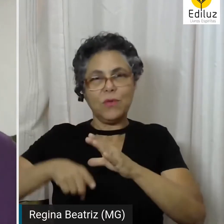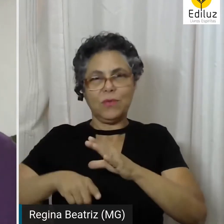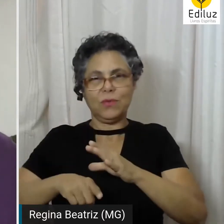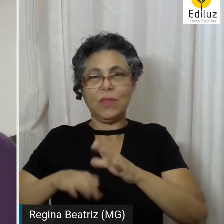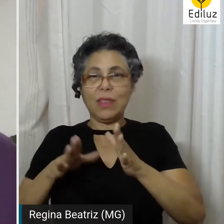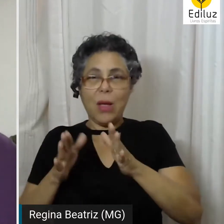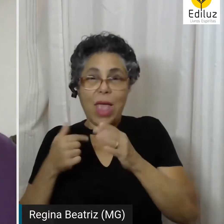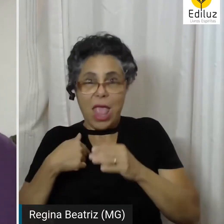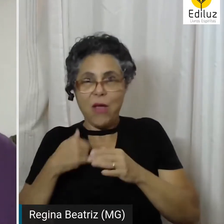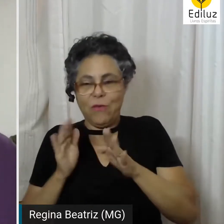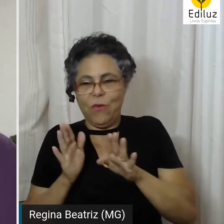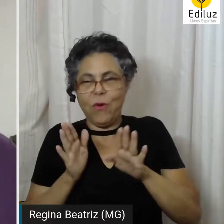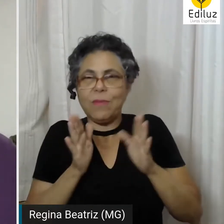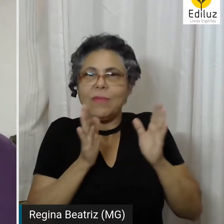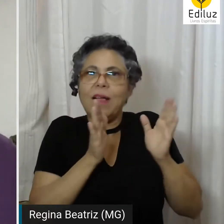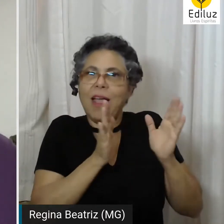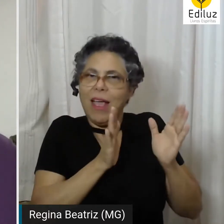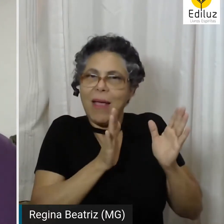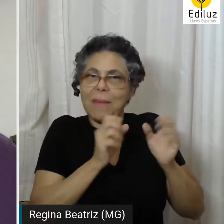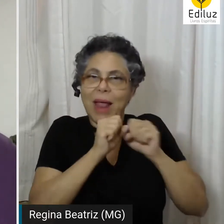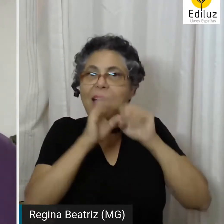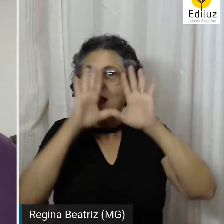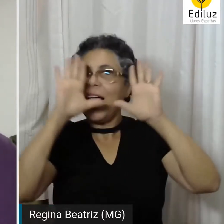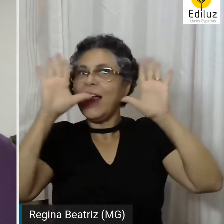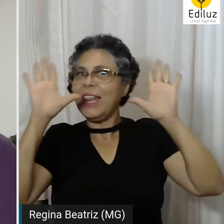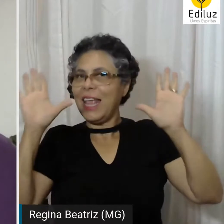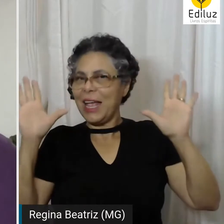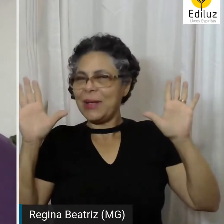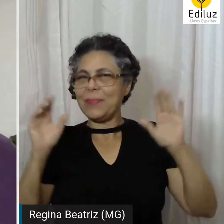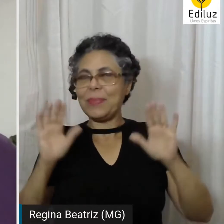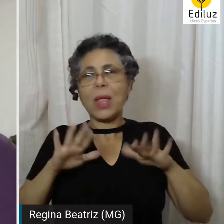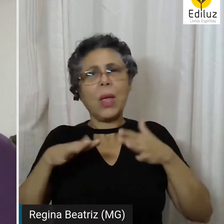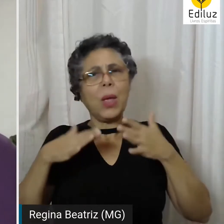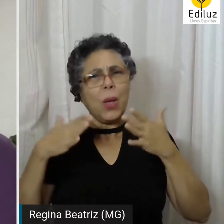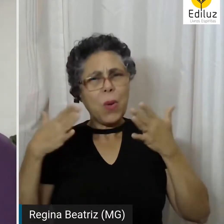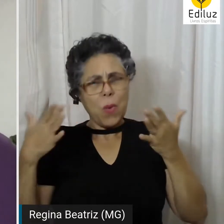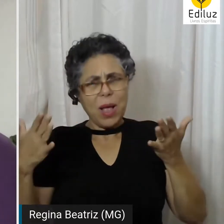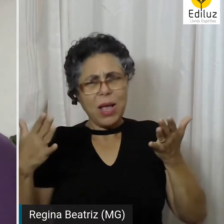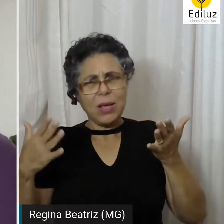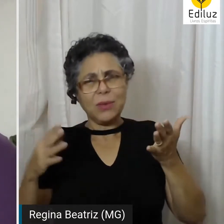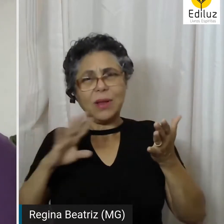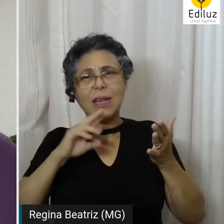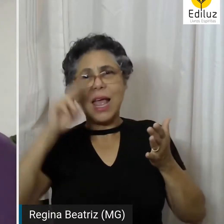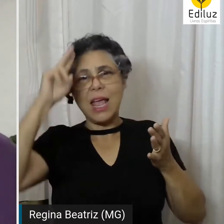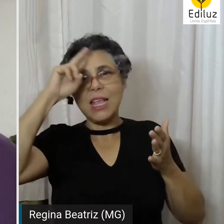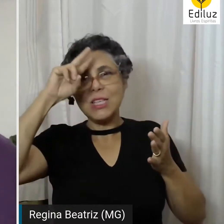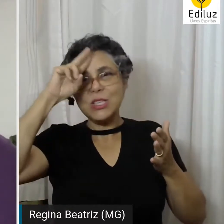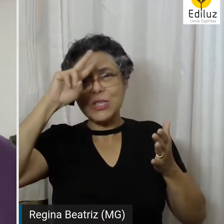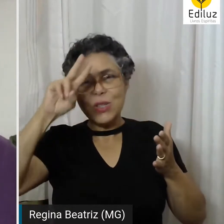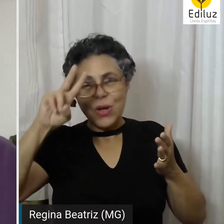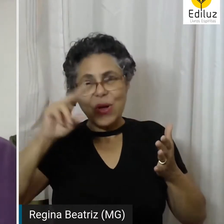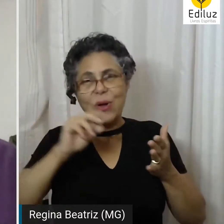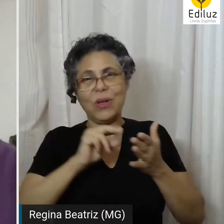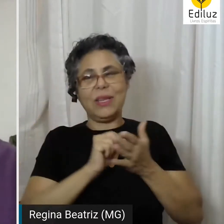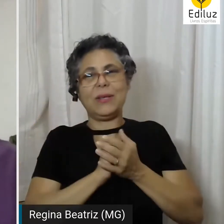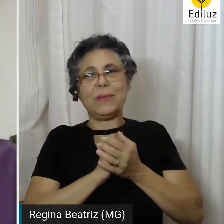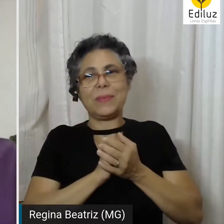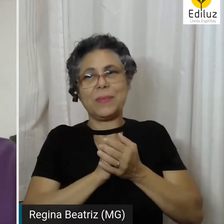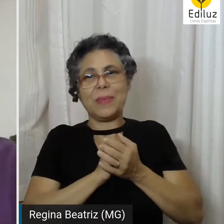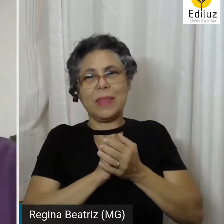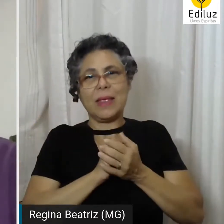um parêntese para ficar claro. Quando na passagem trazida pelos